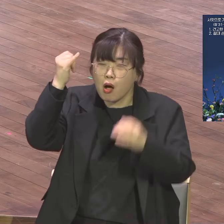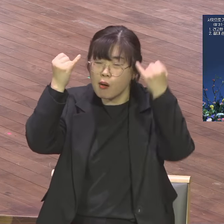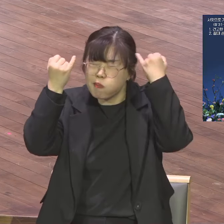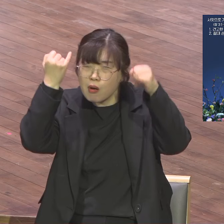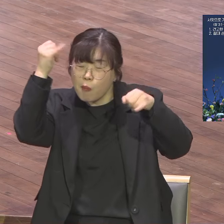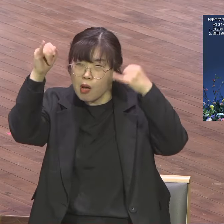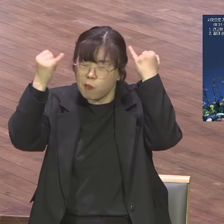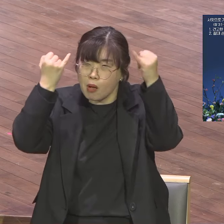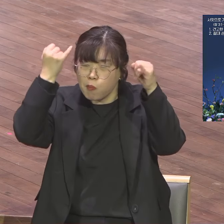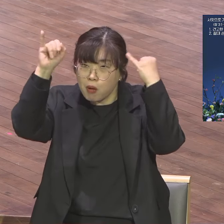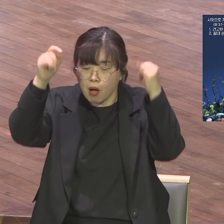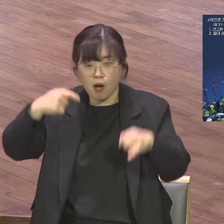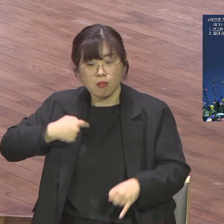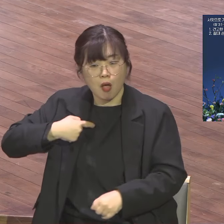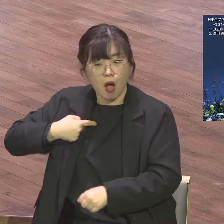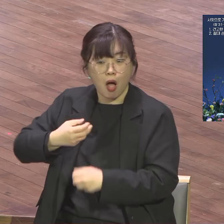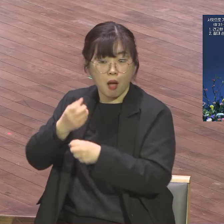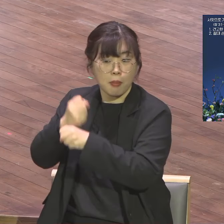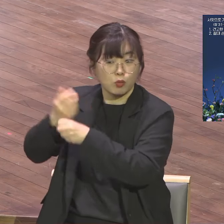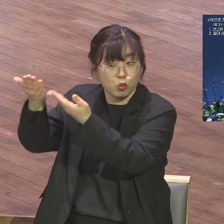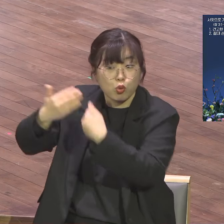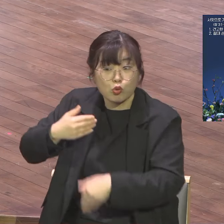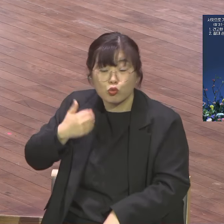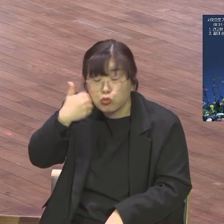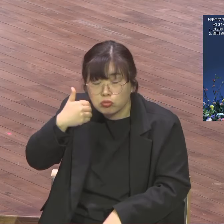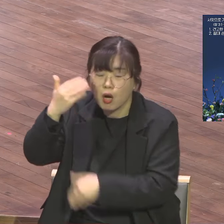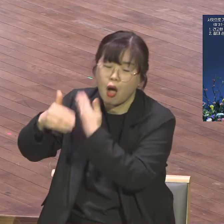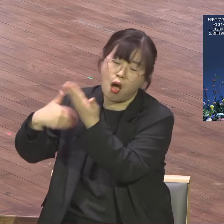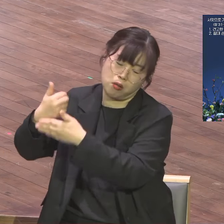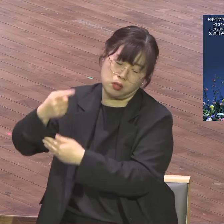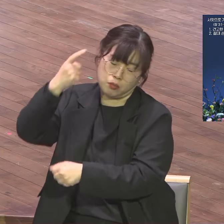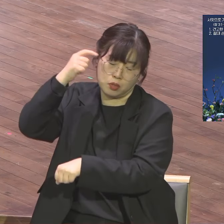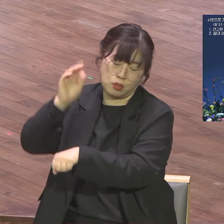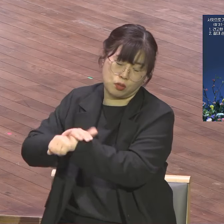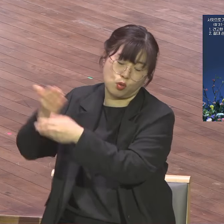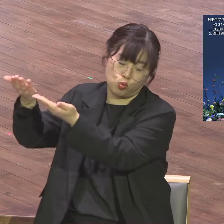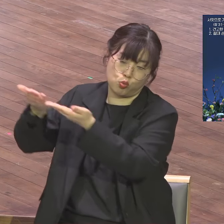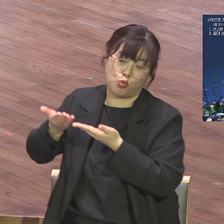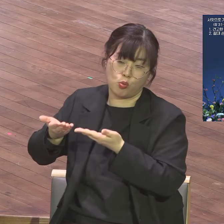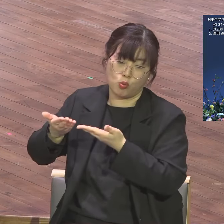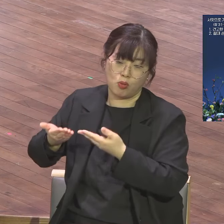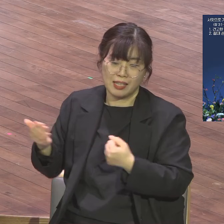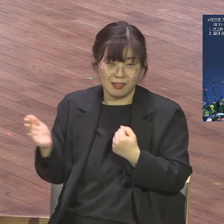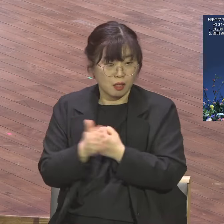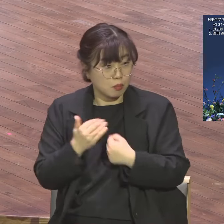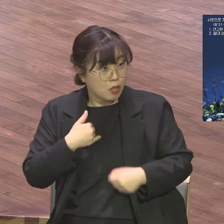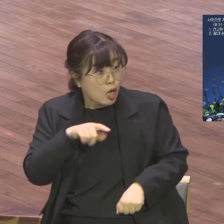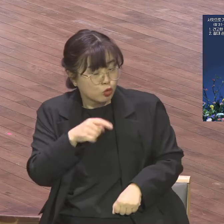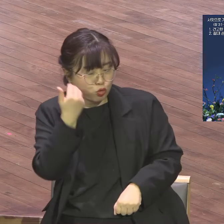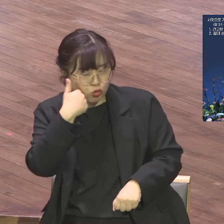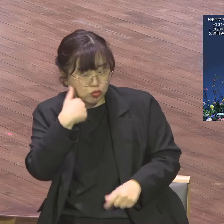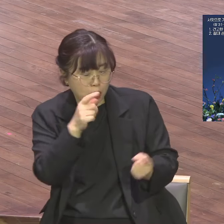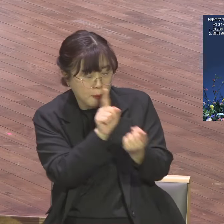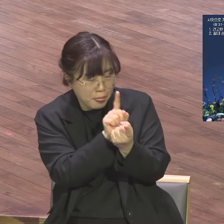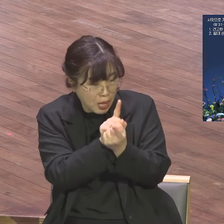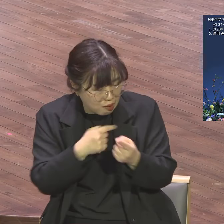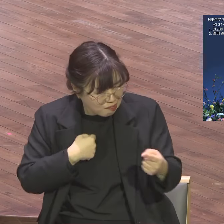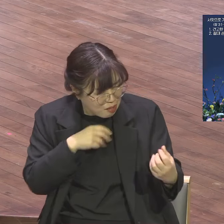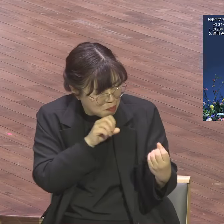보여. 와 하나님 그걸 다 보여. 사랑한 10분 이야기하면 속이 다 보여.